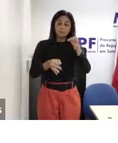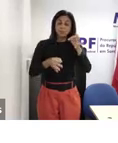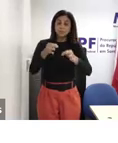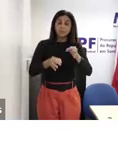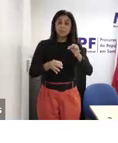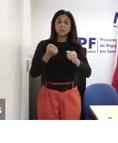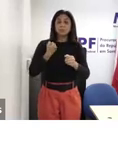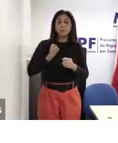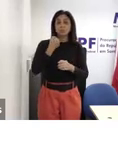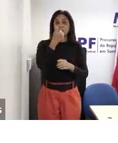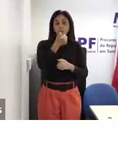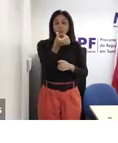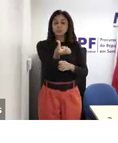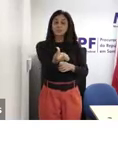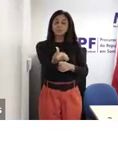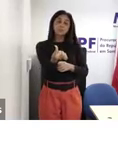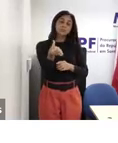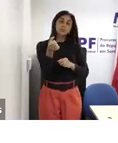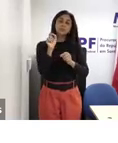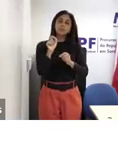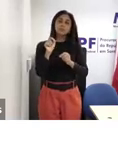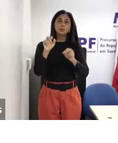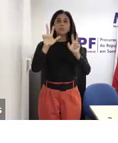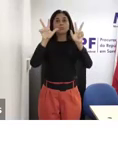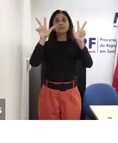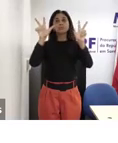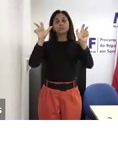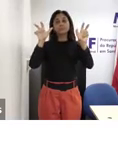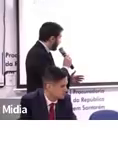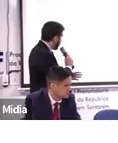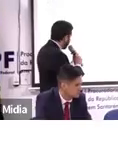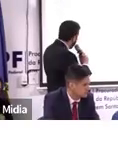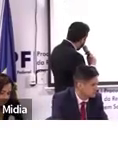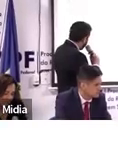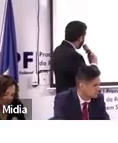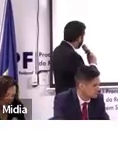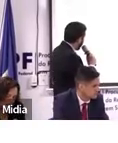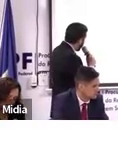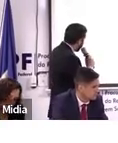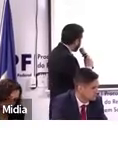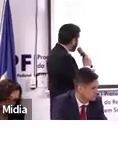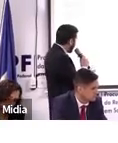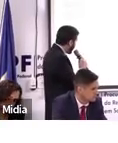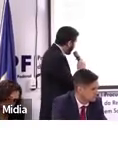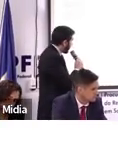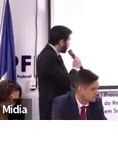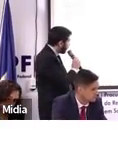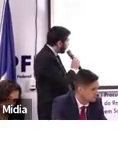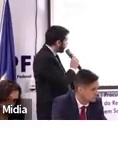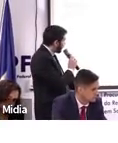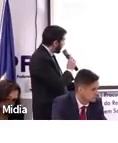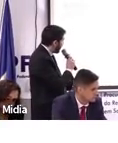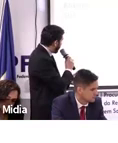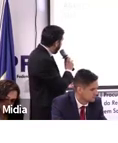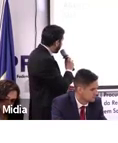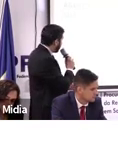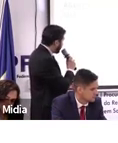e esse tema é tão importante que na agenda 2030 das Nações Unidas tá que acabar com qualquer abuso